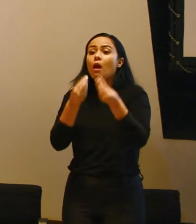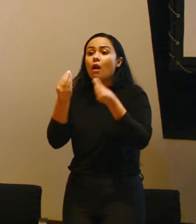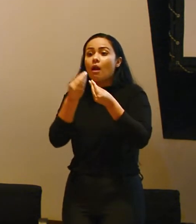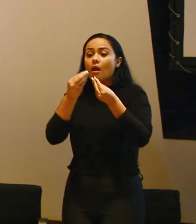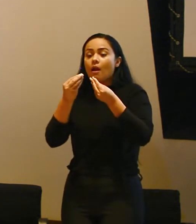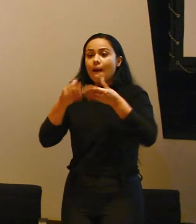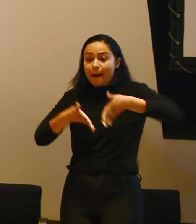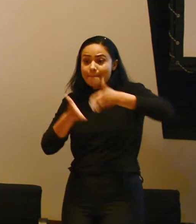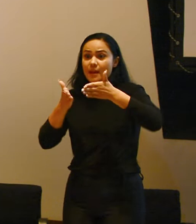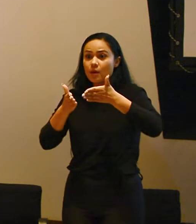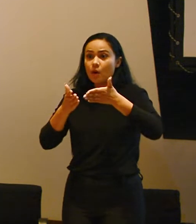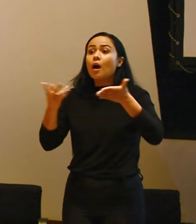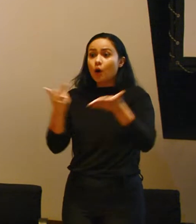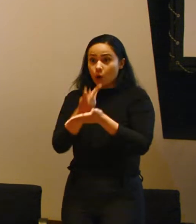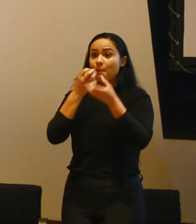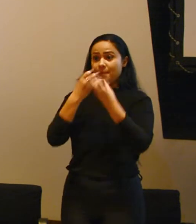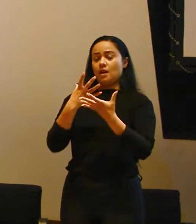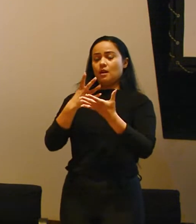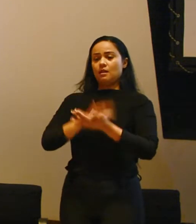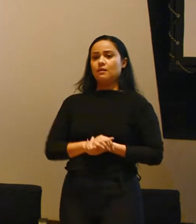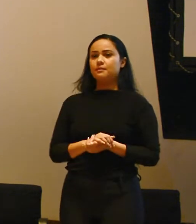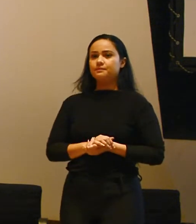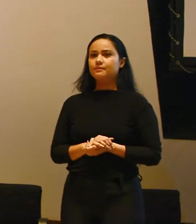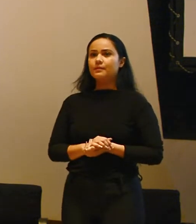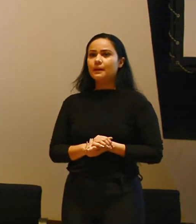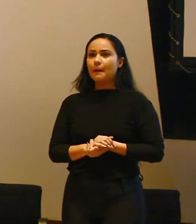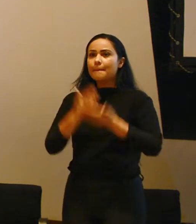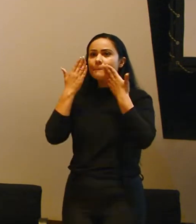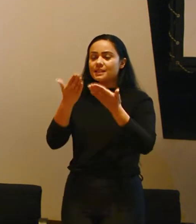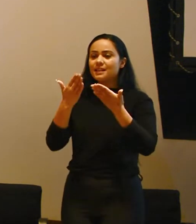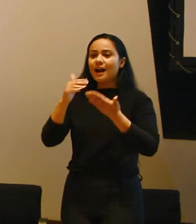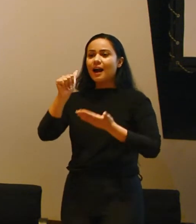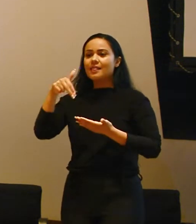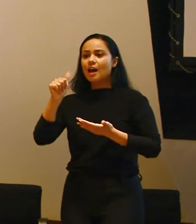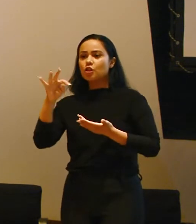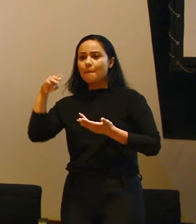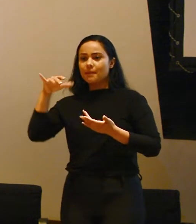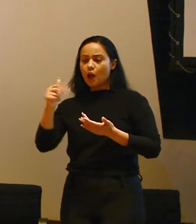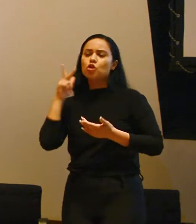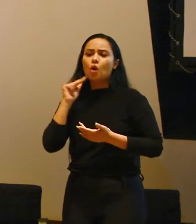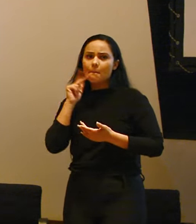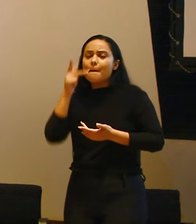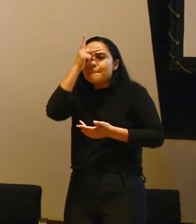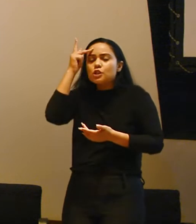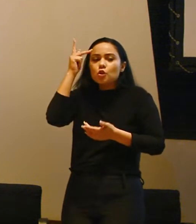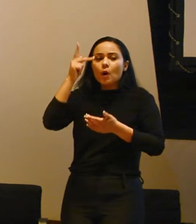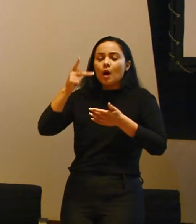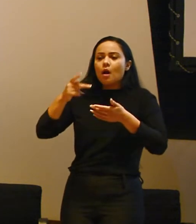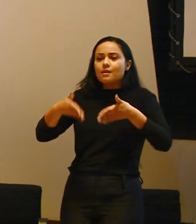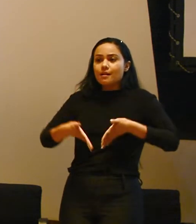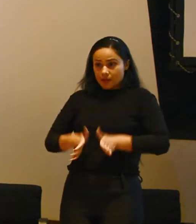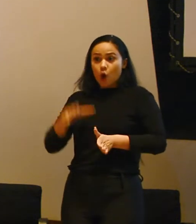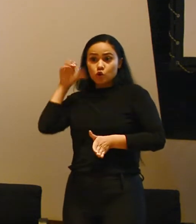caminho da audição funcione bem. Essa aqui, estou apresentando uma anatomia normal, de pessoas que nasceram com uma audição